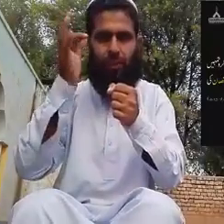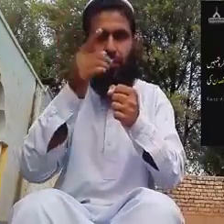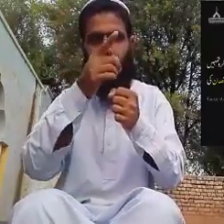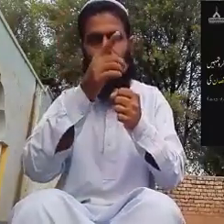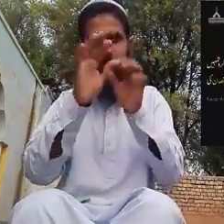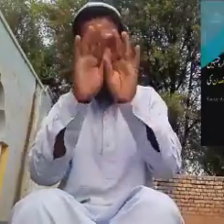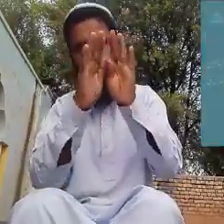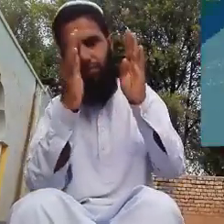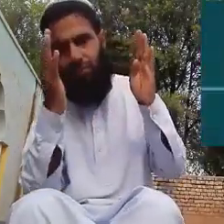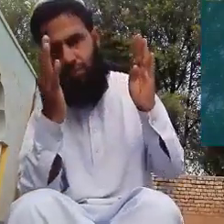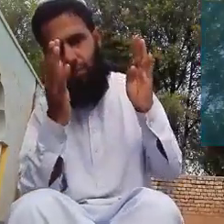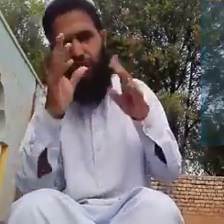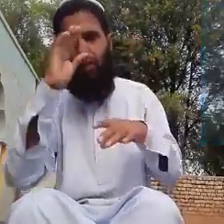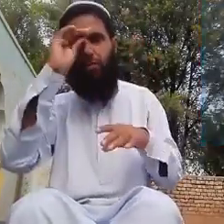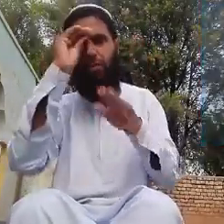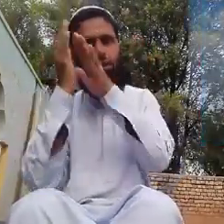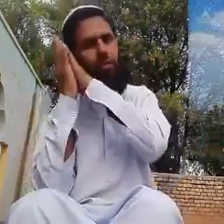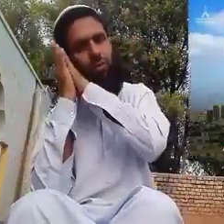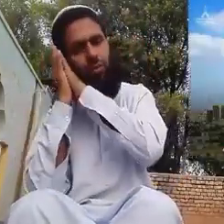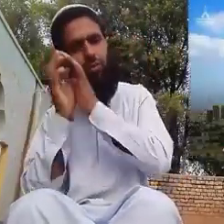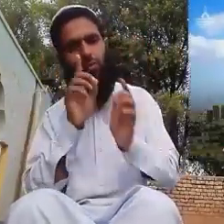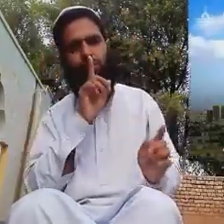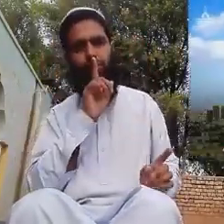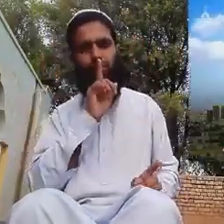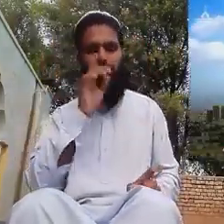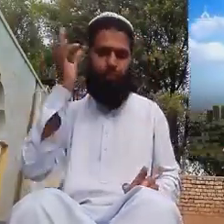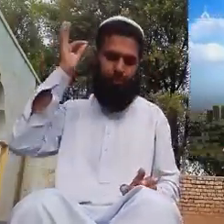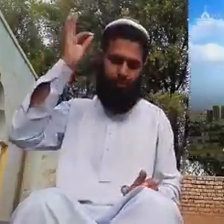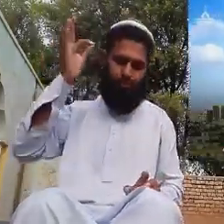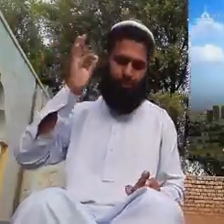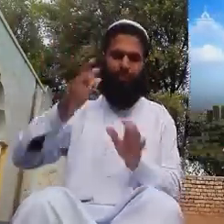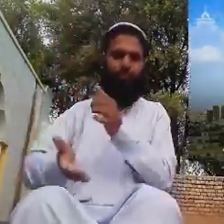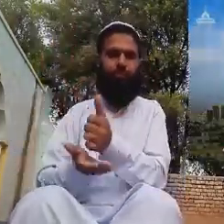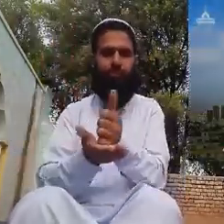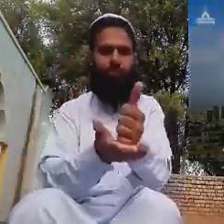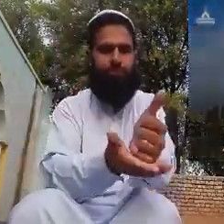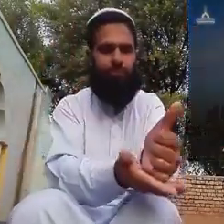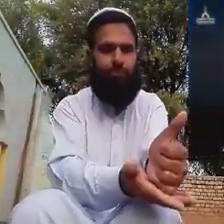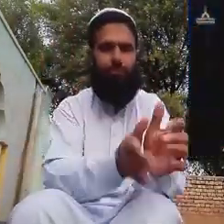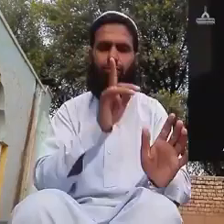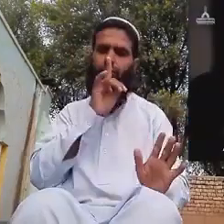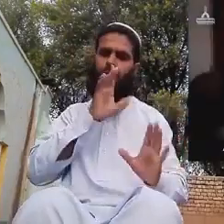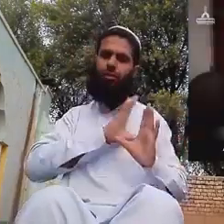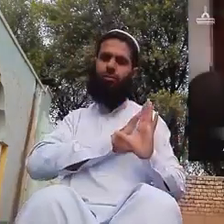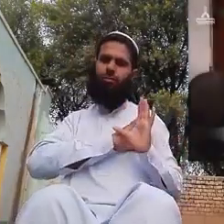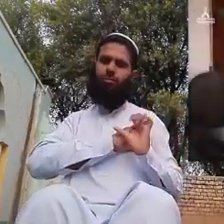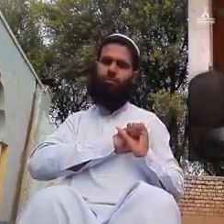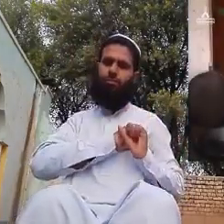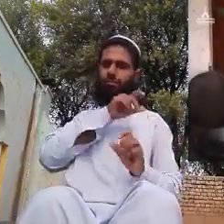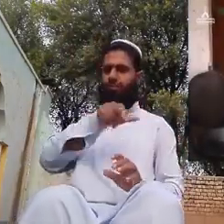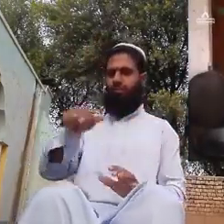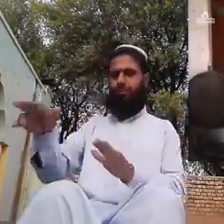अता फरमाए, आमीन। एक गरीब शख्स की बीवी ने अपने शोहर से कहा, आटा खत्म हो गया